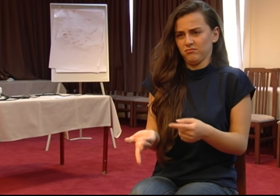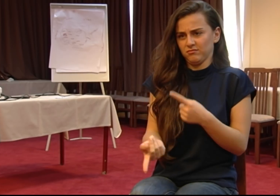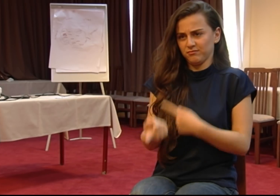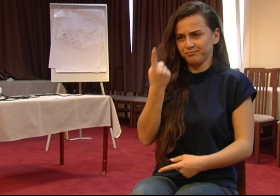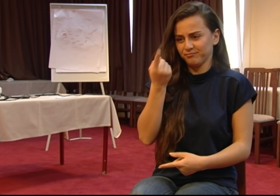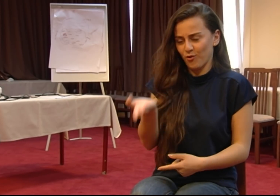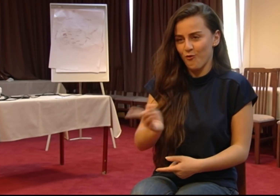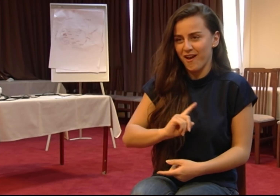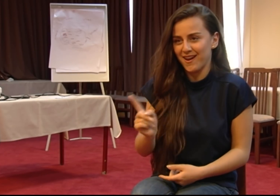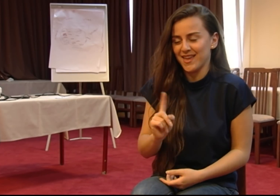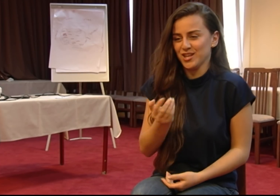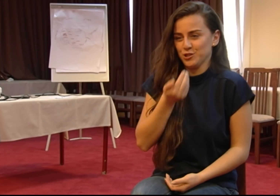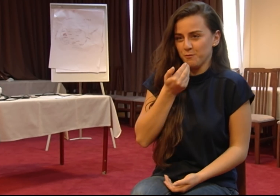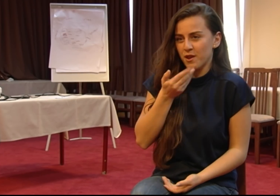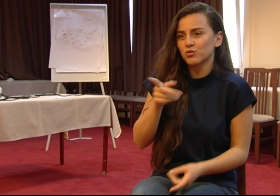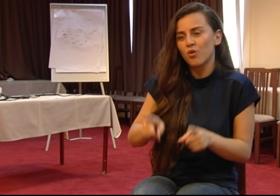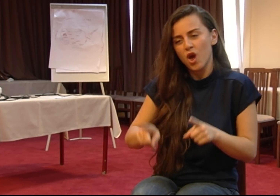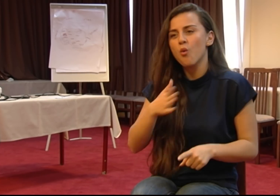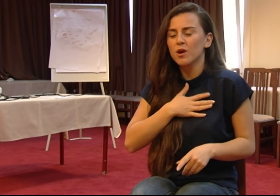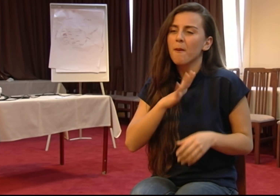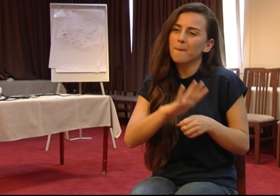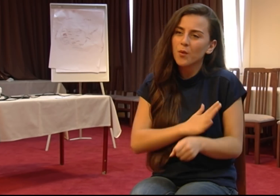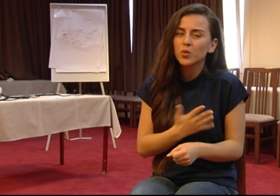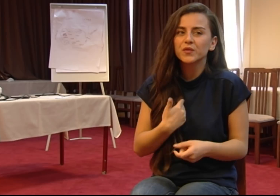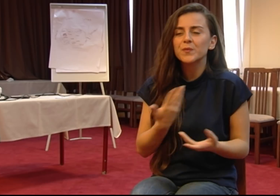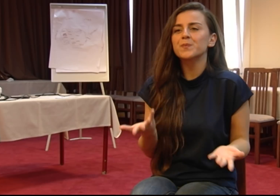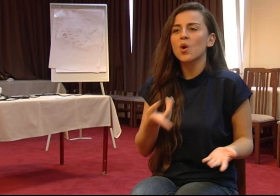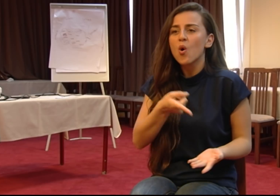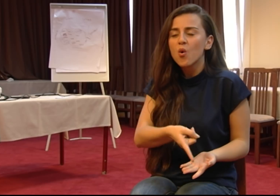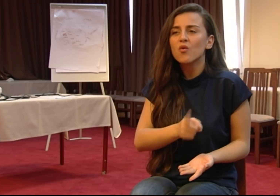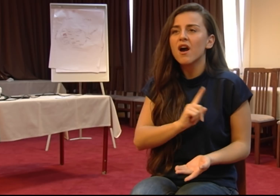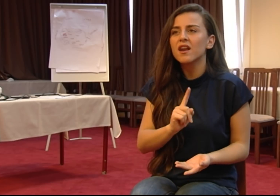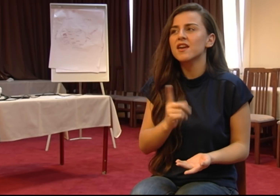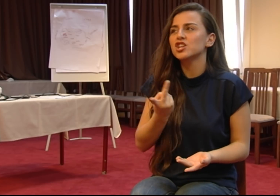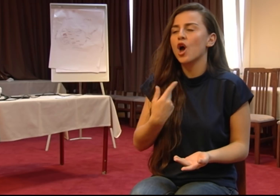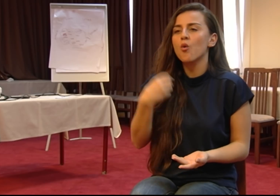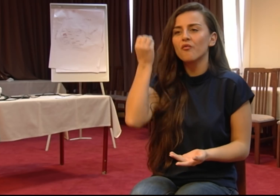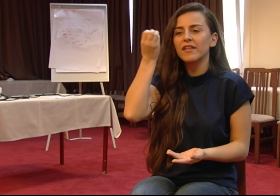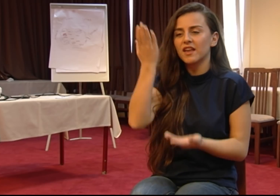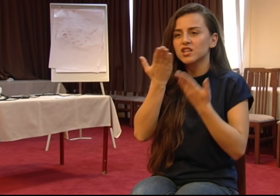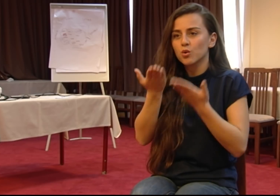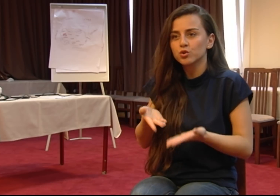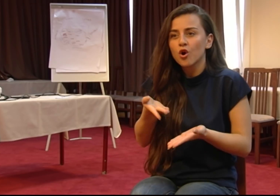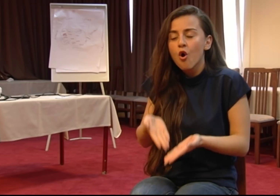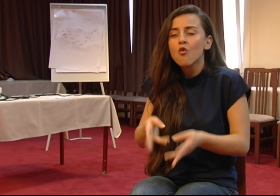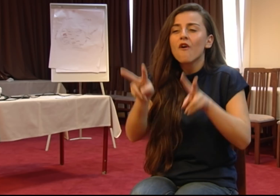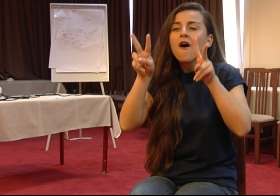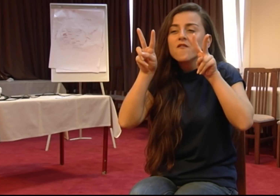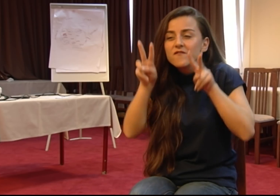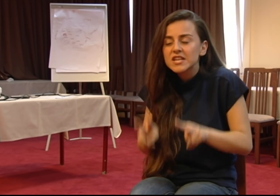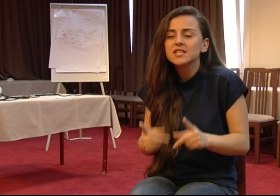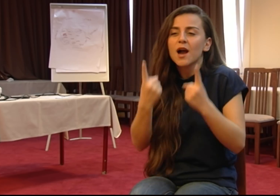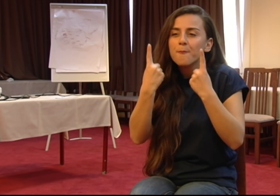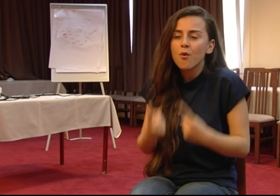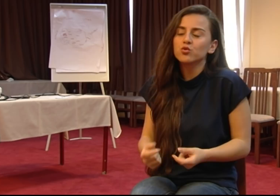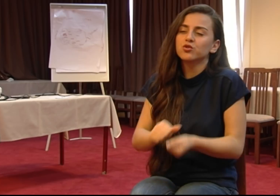него не се може. Знам дека на почетокот ќе биде тешко, но полека, полека ќе биде.